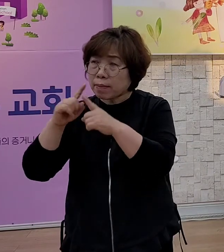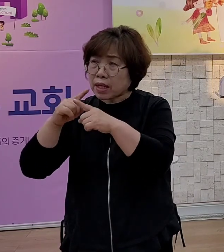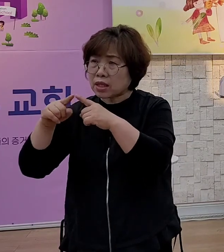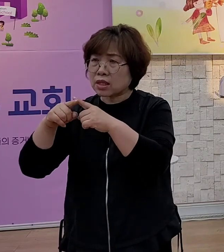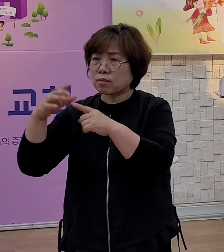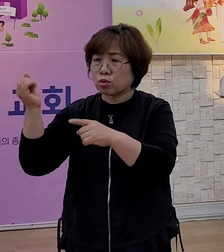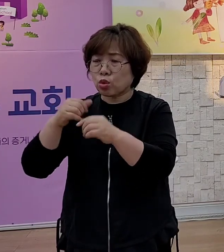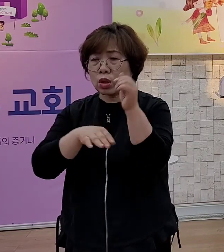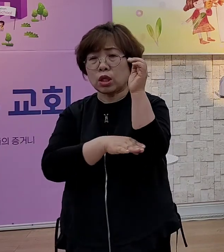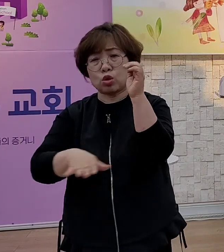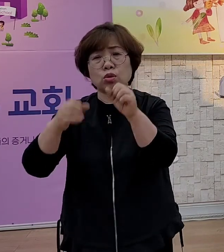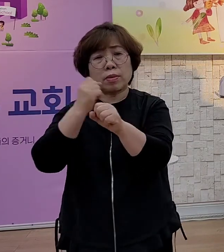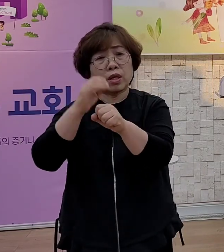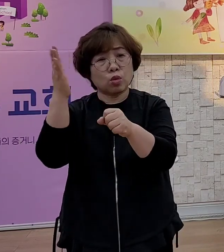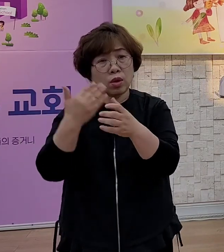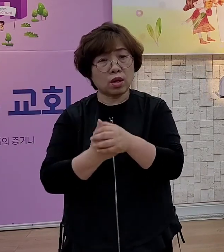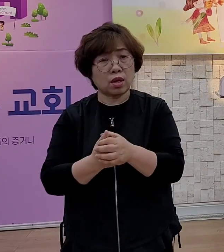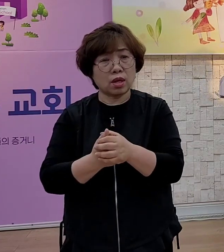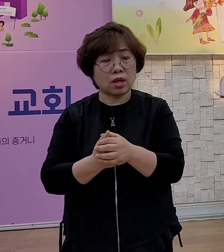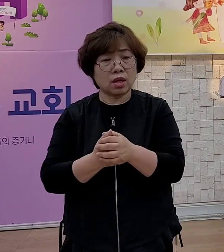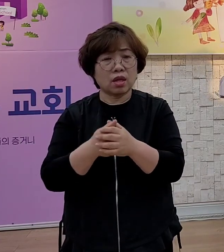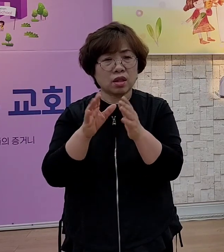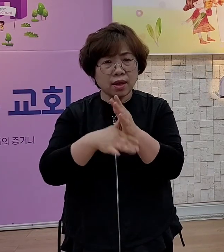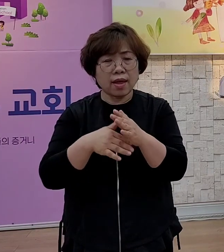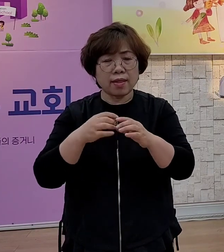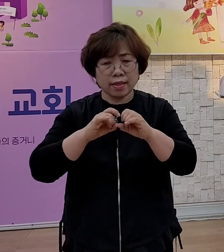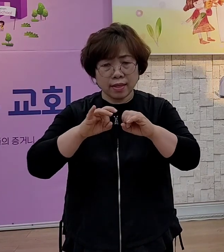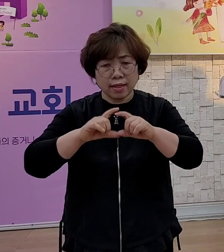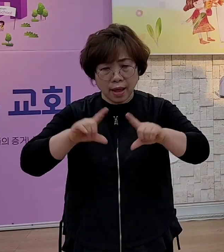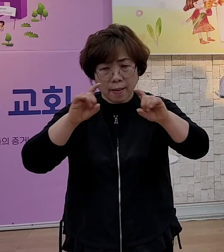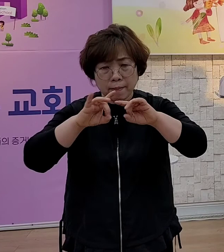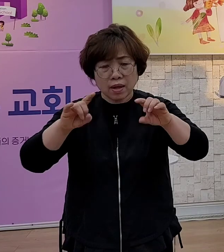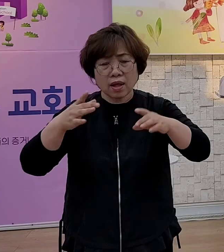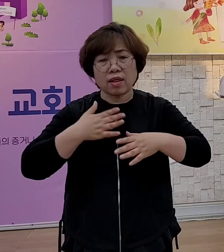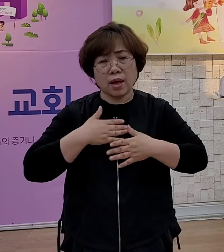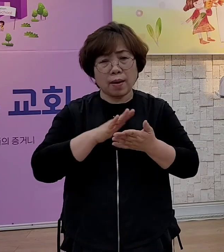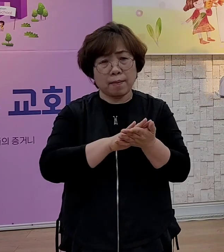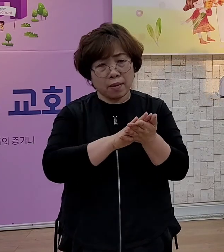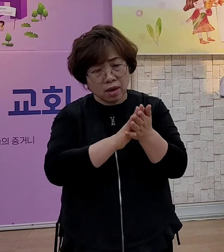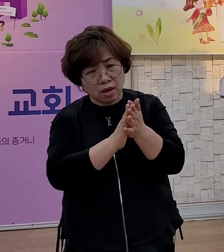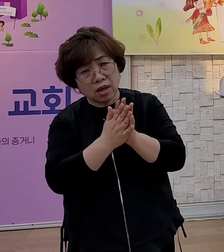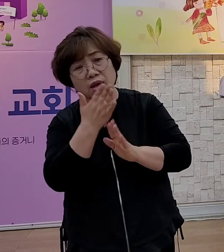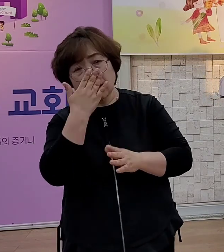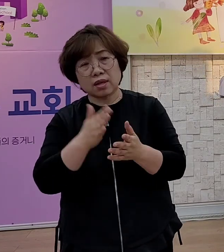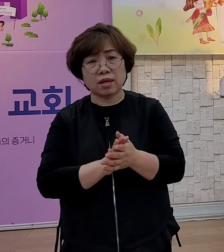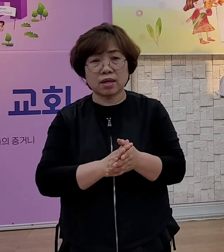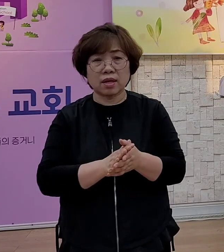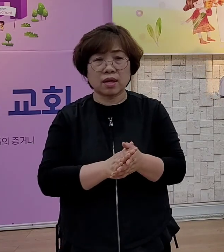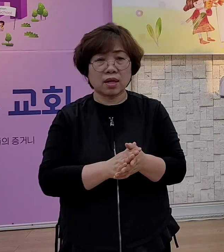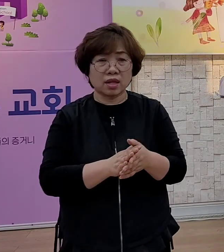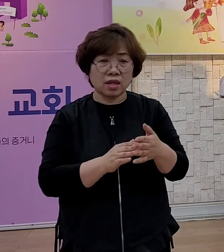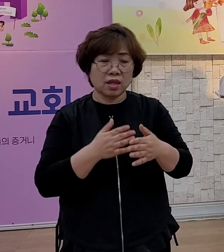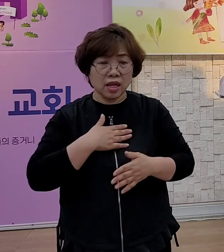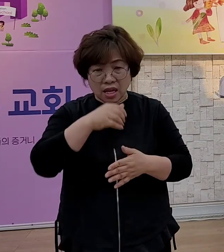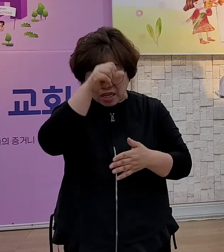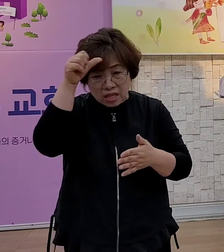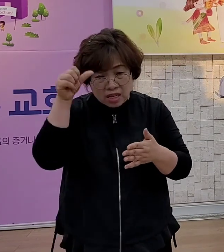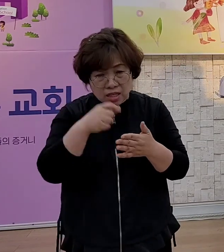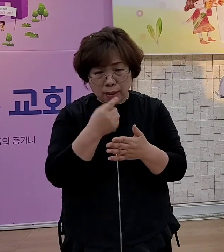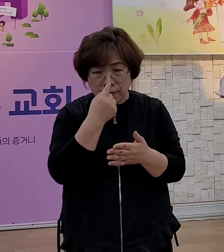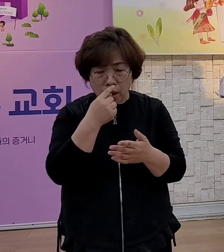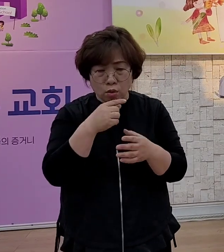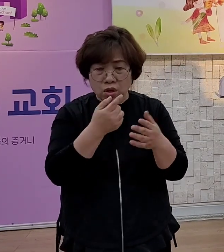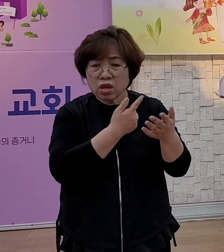되는 거예요. 이게 우리가 날마다 바뀌어가야 하는 우리의 모습이다라는 거예요. 내가 평생 배워온 그 지식에 갇혀있지